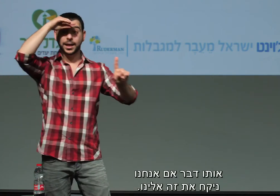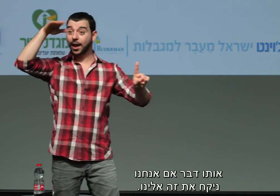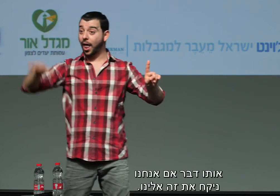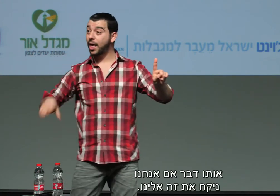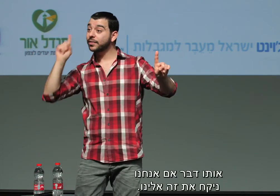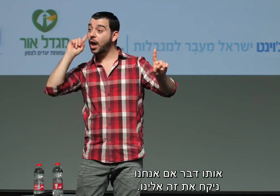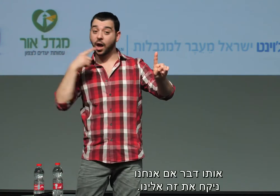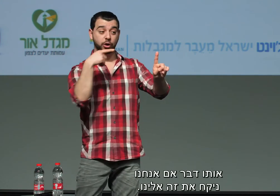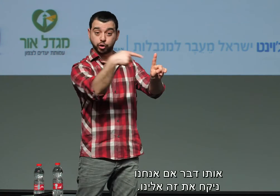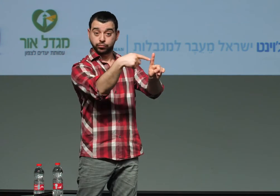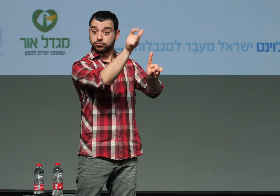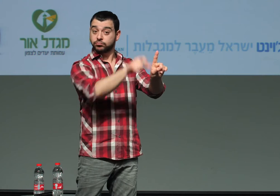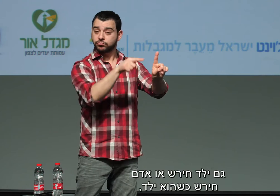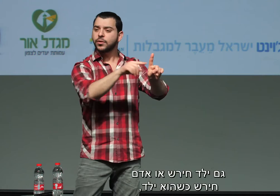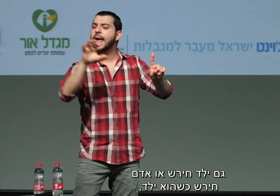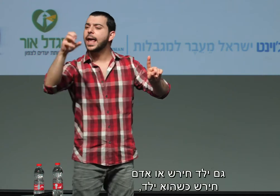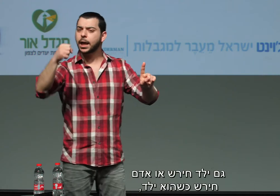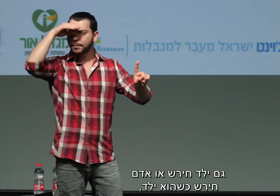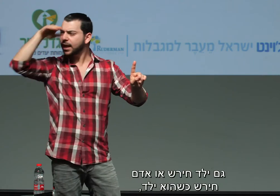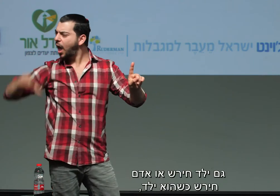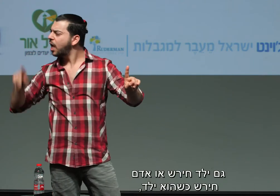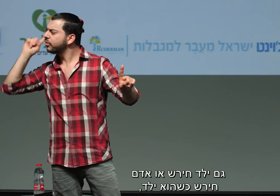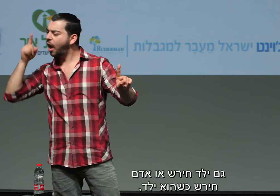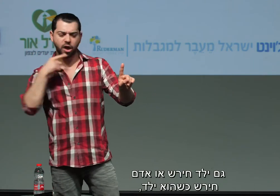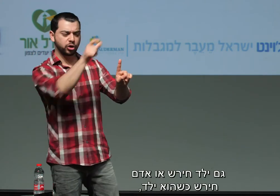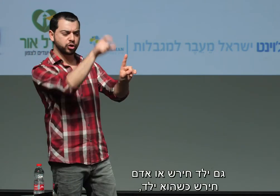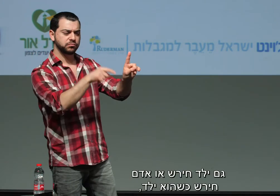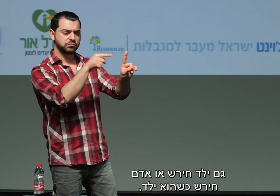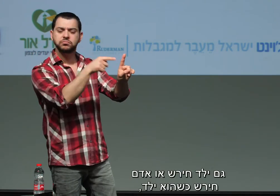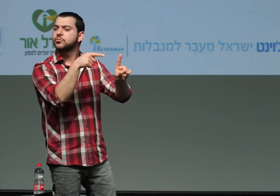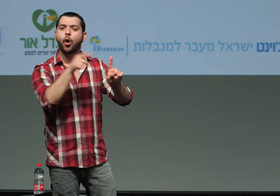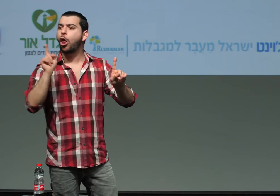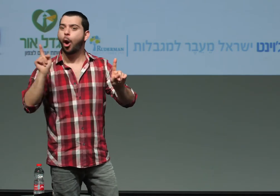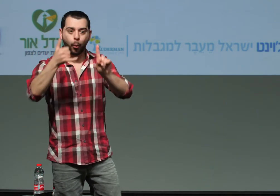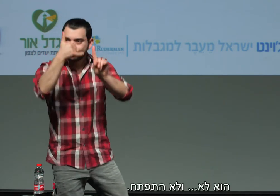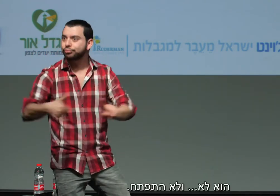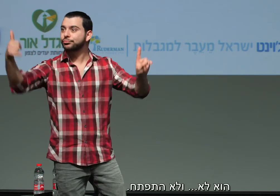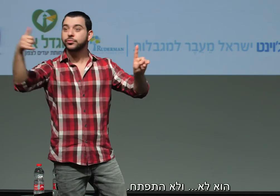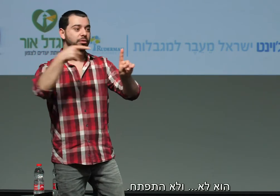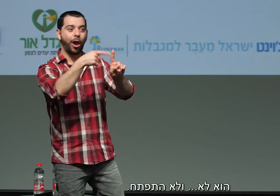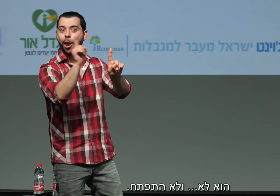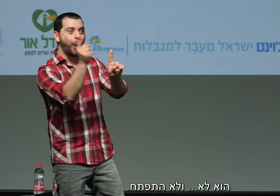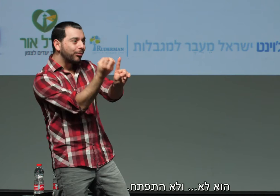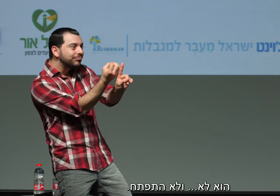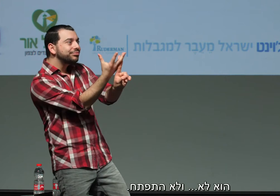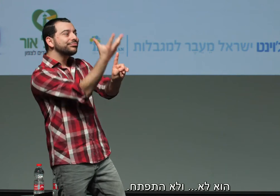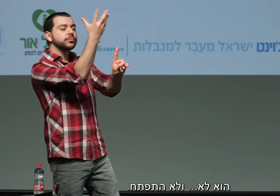זה אלינו. גם ילד חירש או אדם חירש, כשהוא ילד, הוא לא, ולא